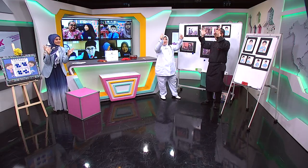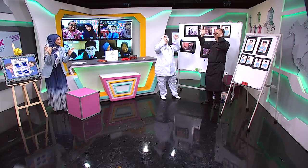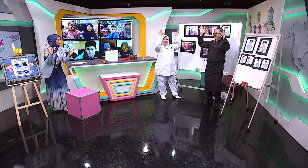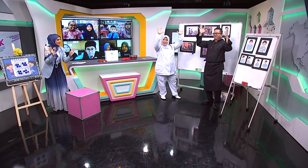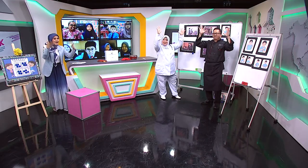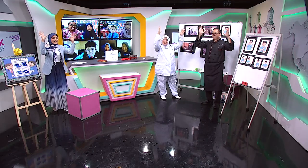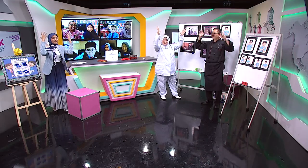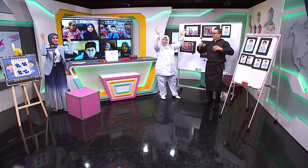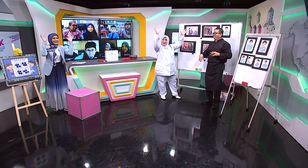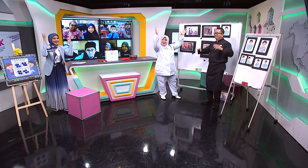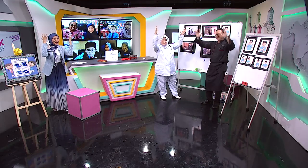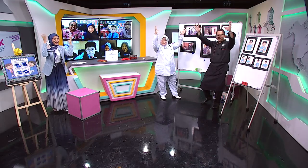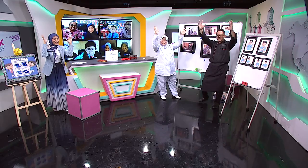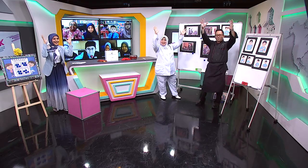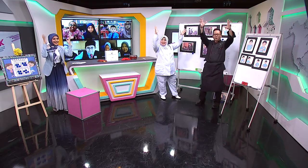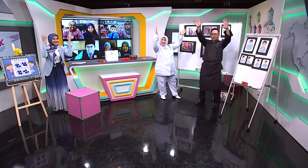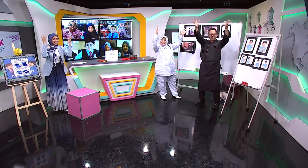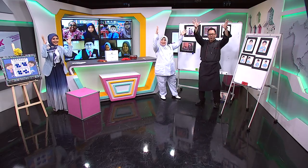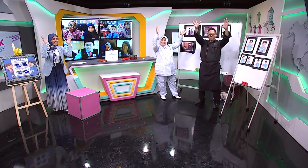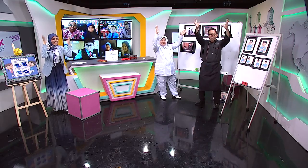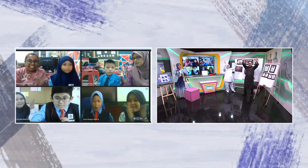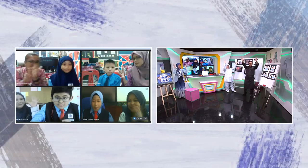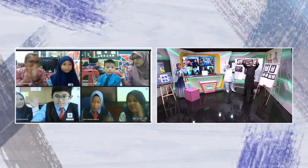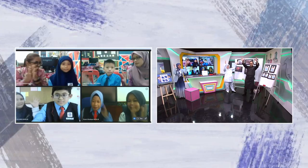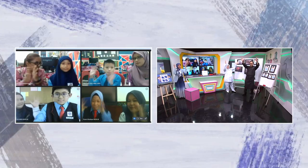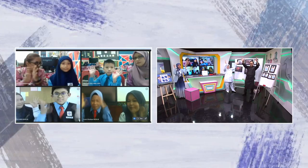kawan-kawan semua tepuk tangan? Tepuk tangan.